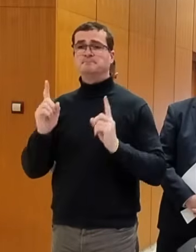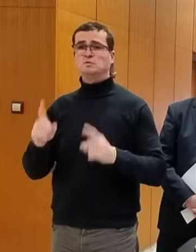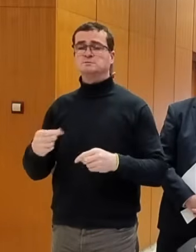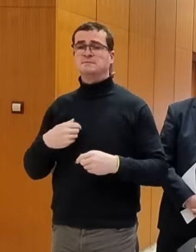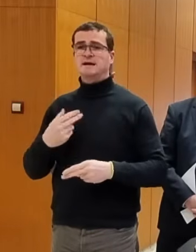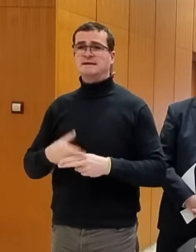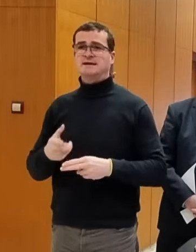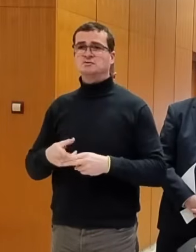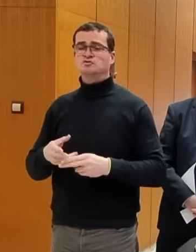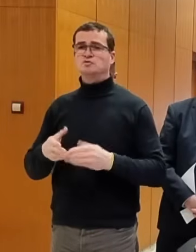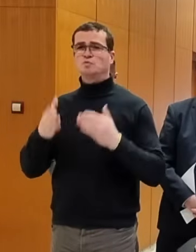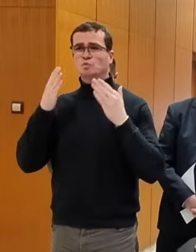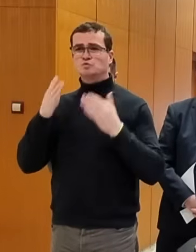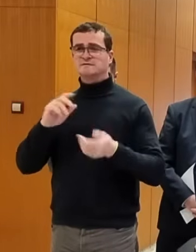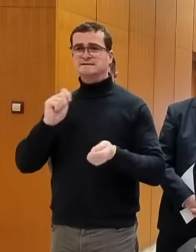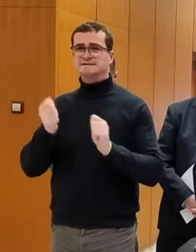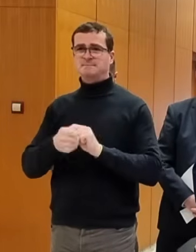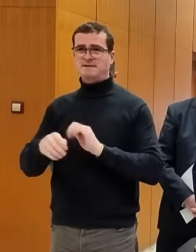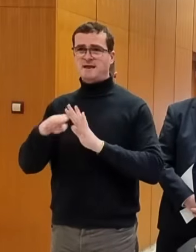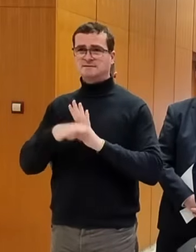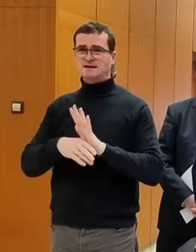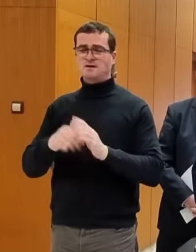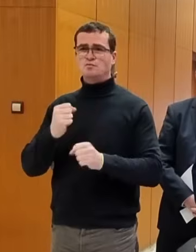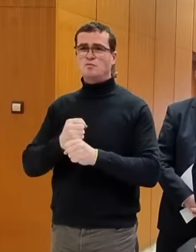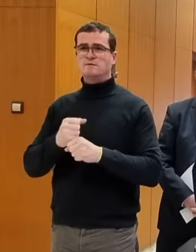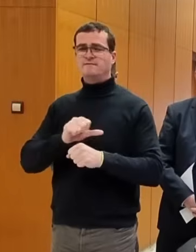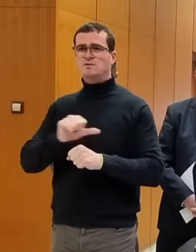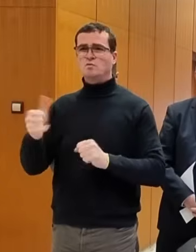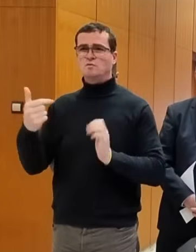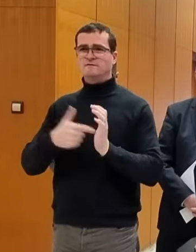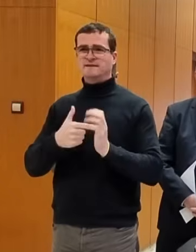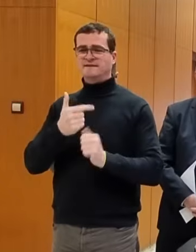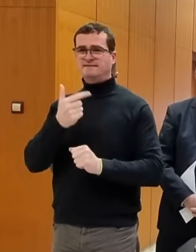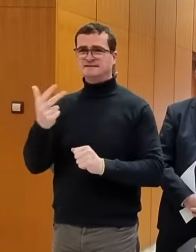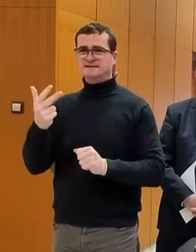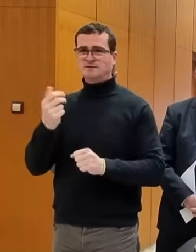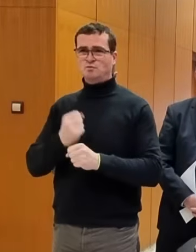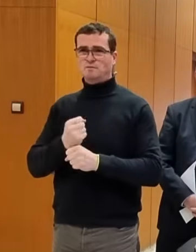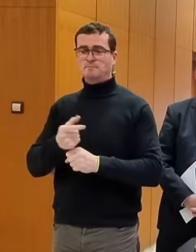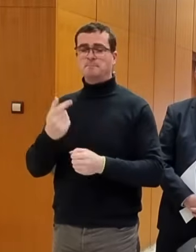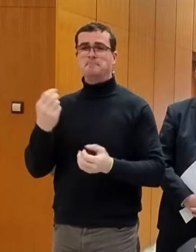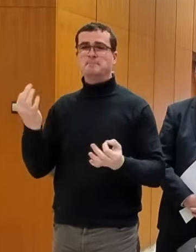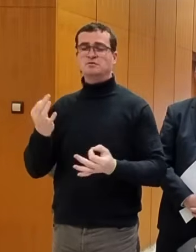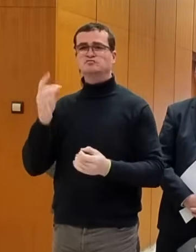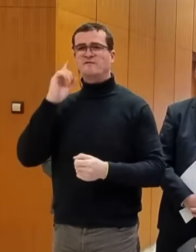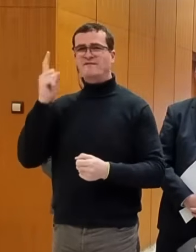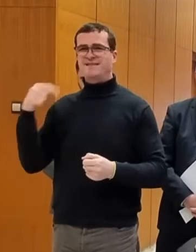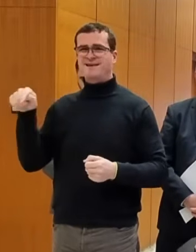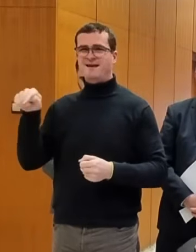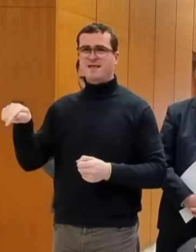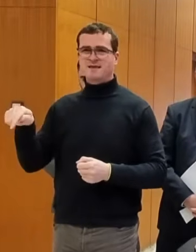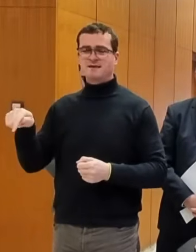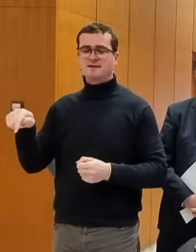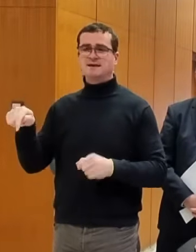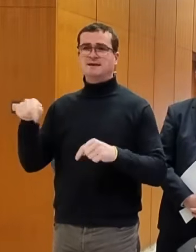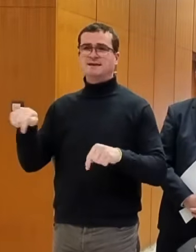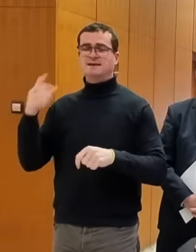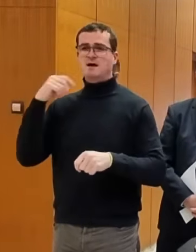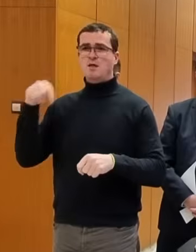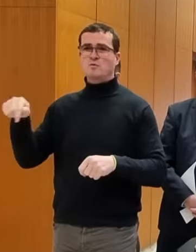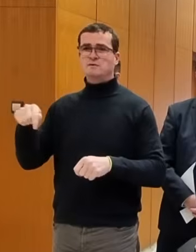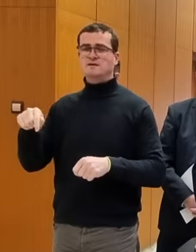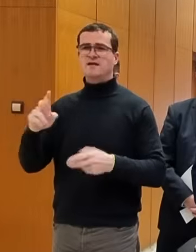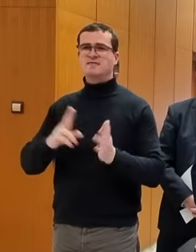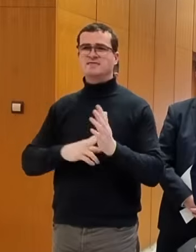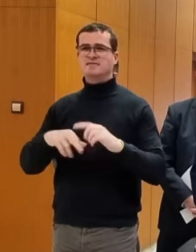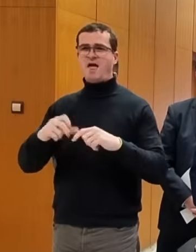sme reagovať na účelovú zmenu tohto zákona, ktorá bola urobená v roku 2023, pretože už vedeli títo ľudia na